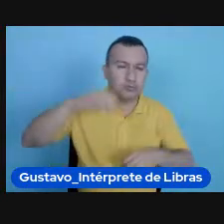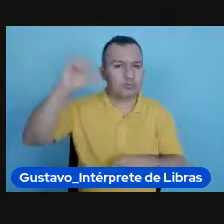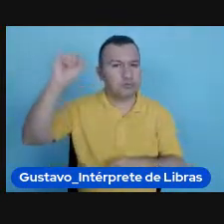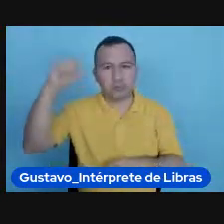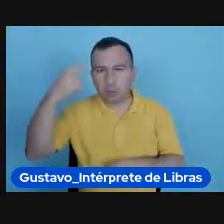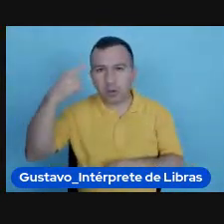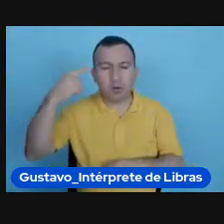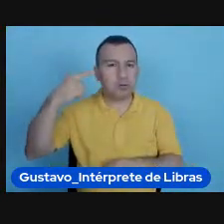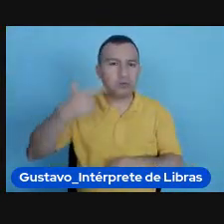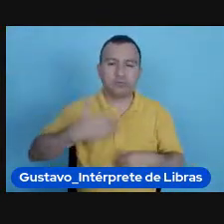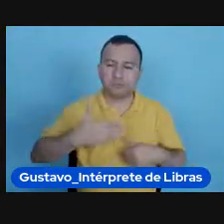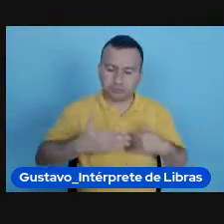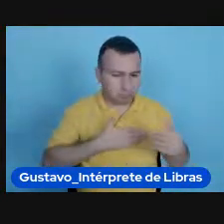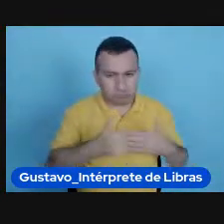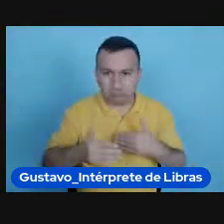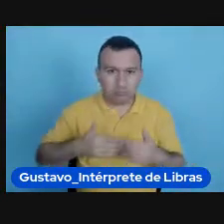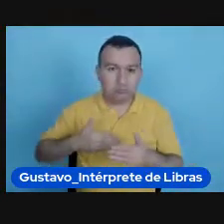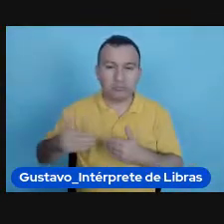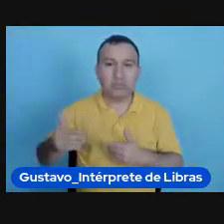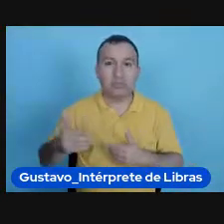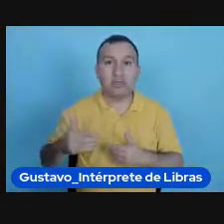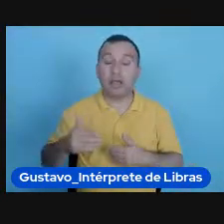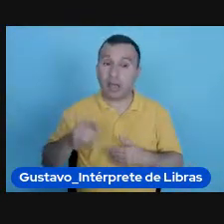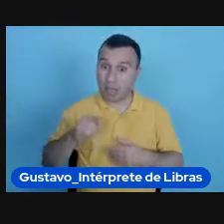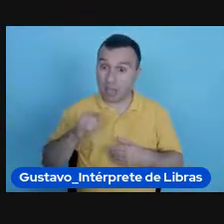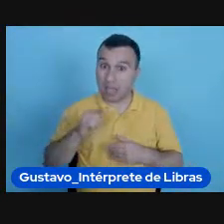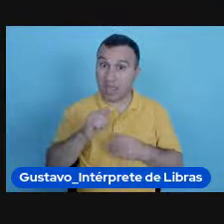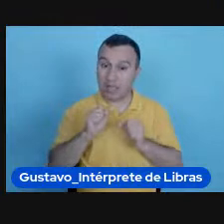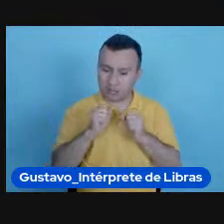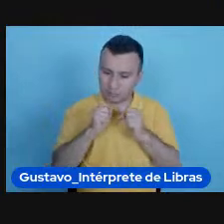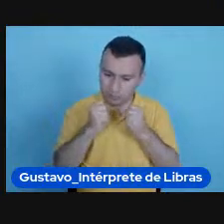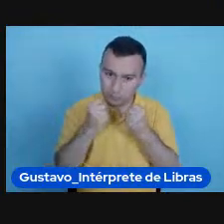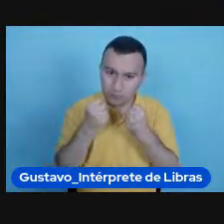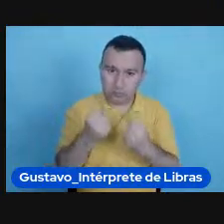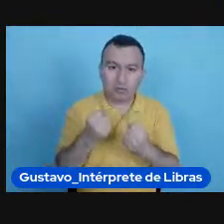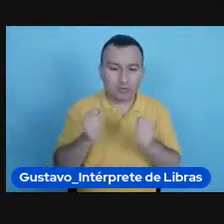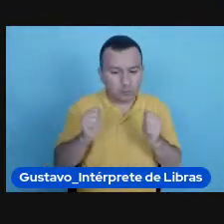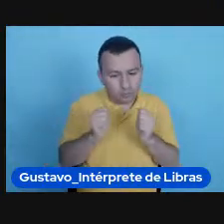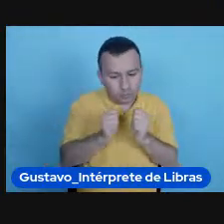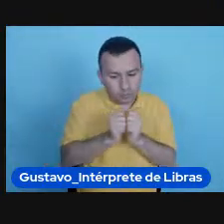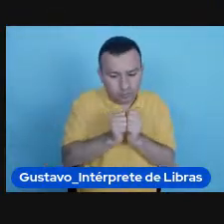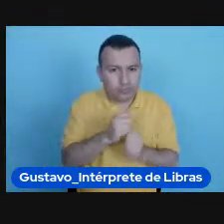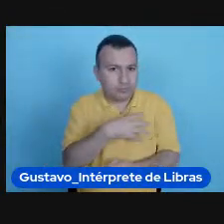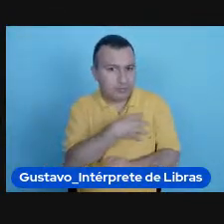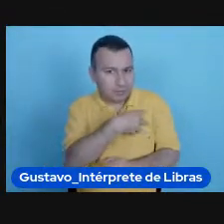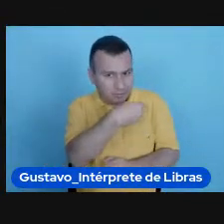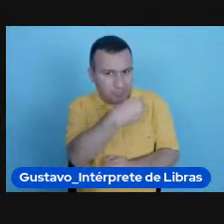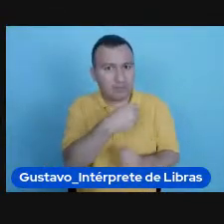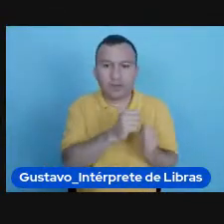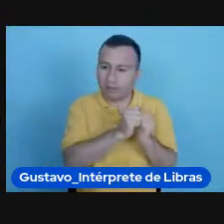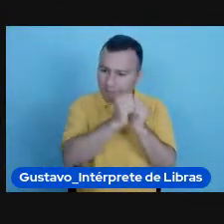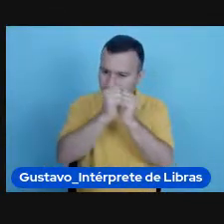A gente percebe que ela faz todo o esforço para a menina estar aqui. E quando a menina falta, ela justifica.